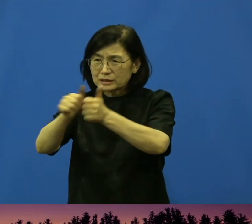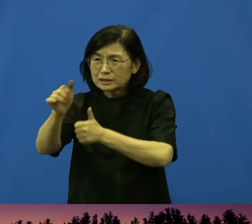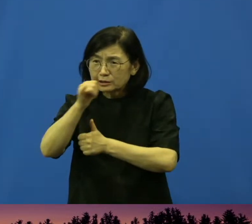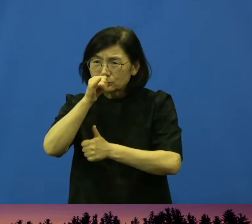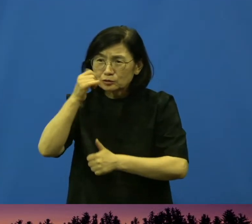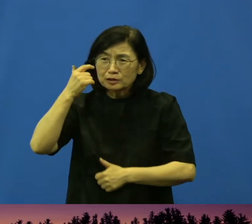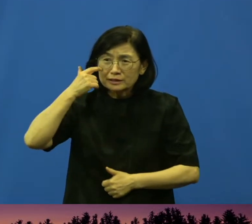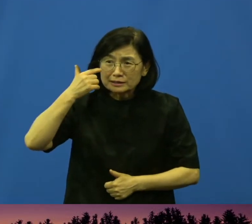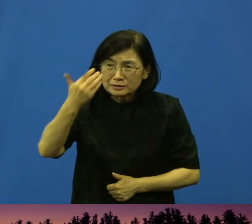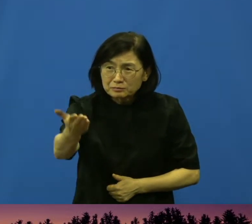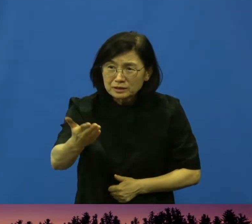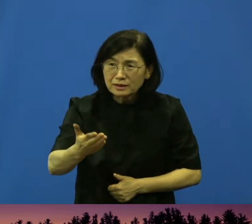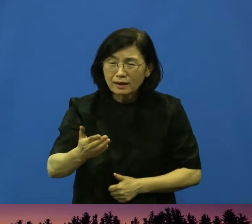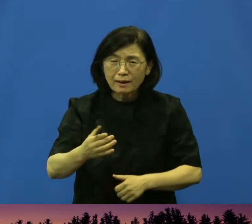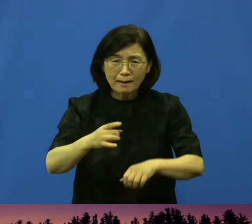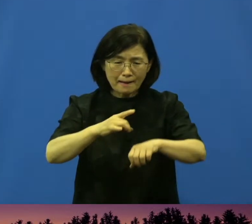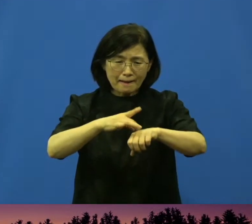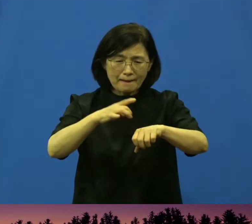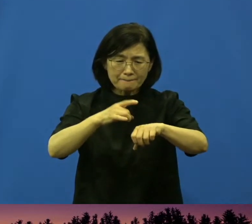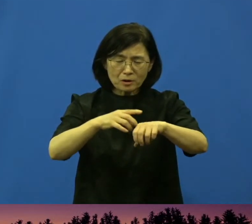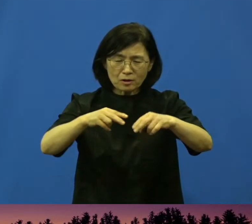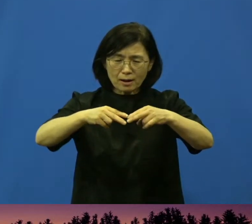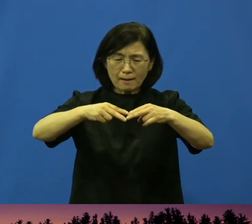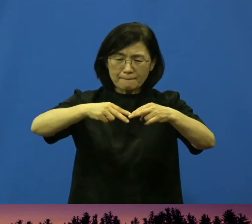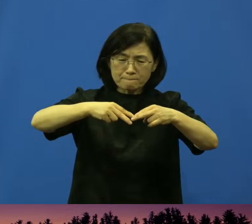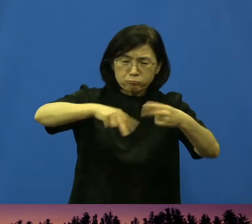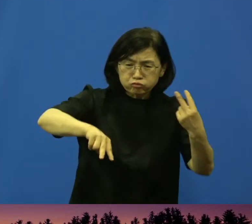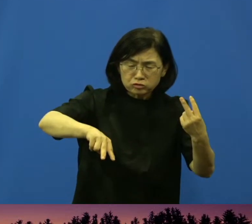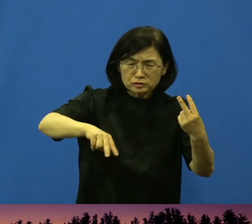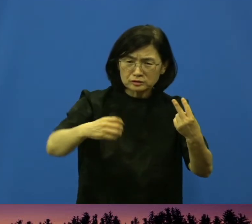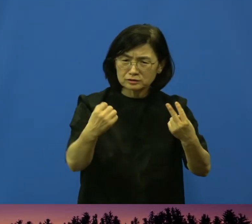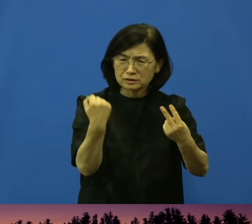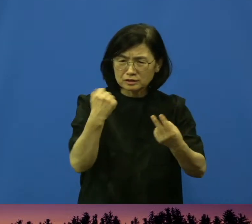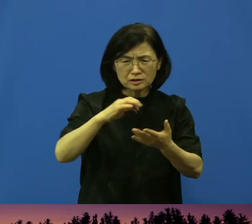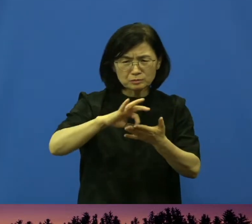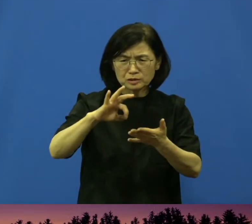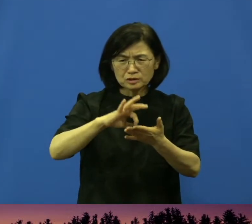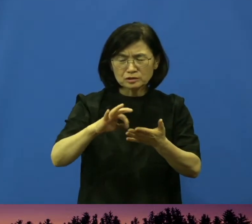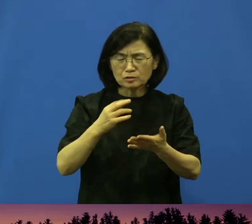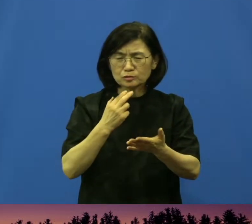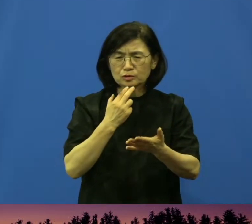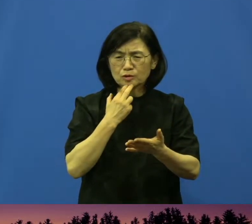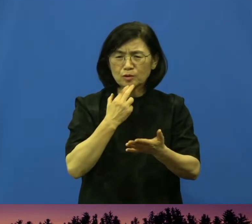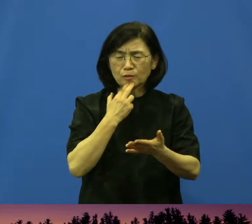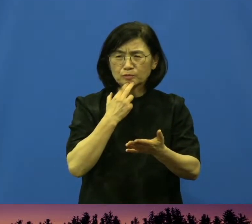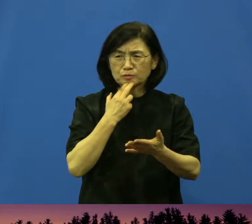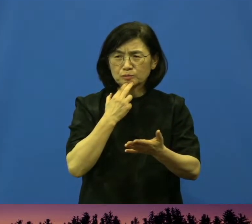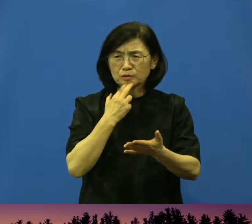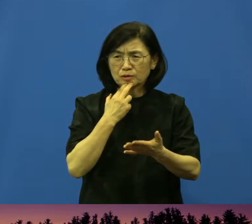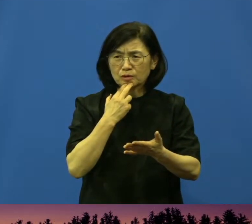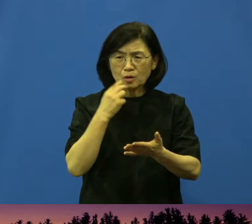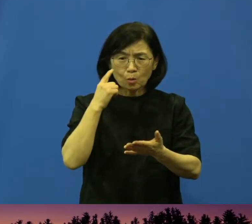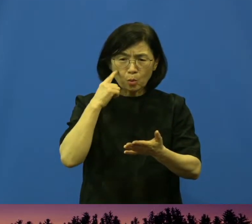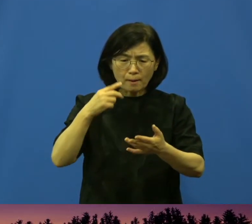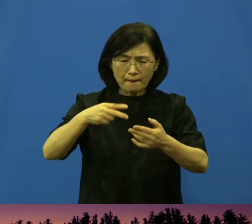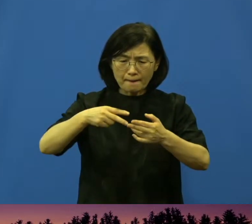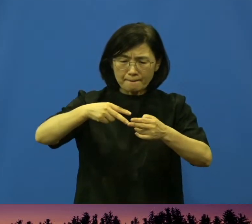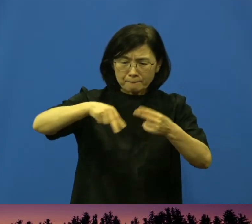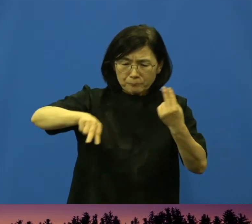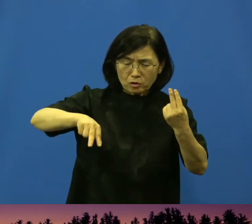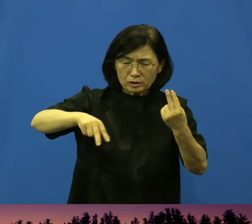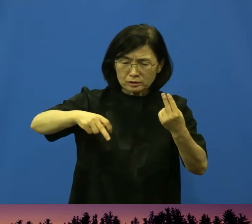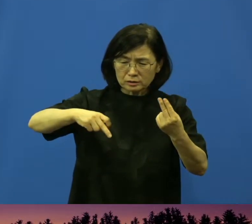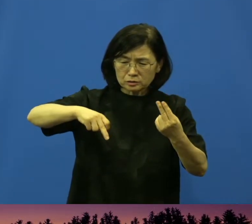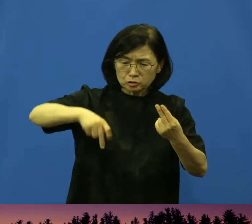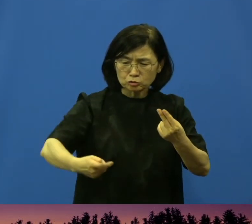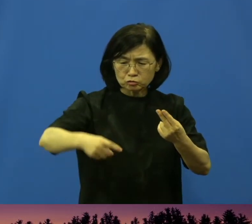뼈가 부러졌는데 이제 더 이상 야곱은 자신의 힘을 쓸 수가 없어요. 어긋나 버렸어요. 자, 그런데 여러분